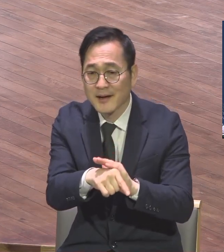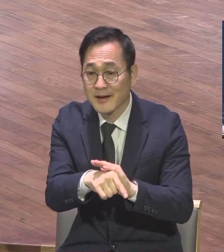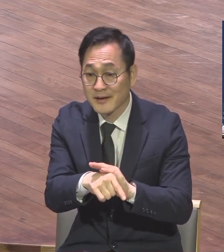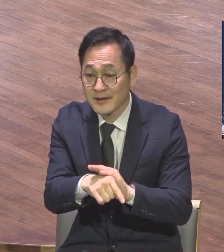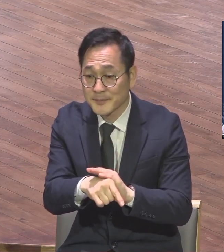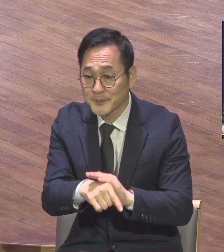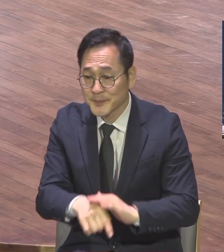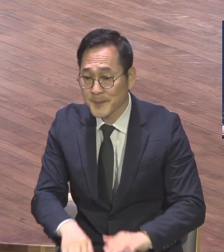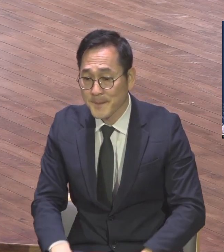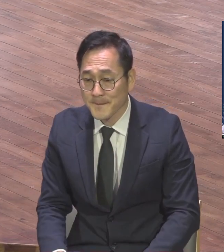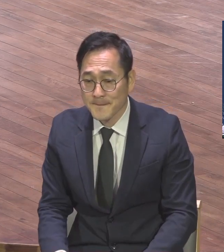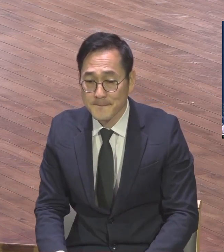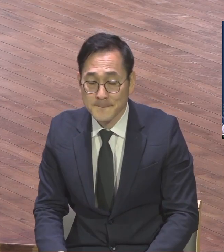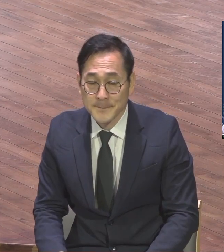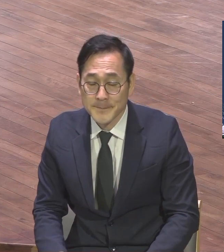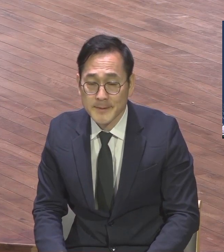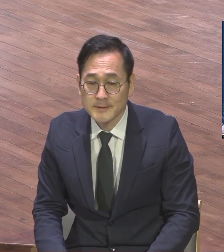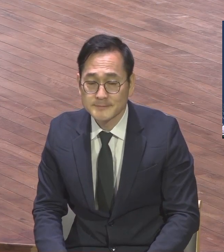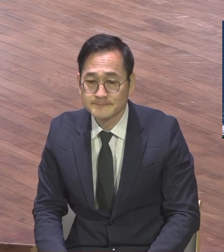번역본에 따라서 조금 다르긴 하지만은